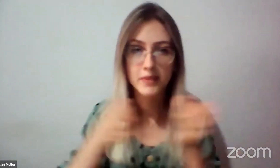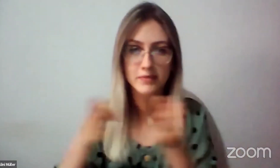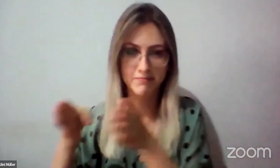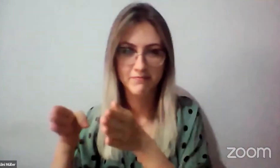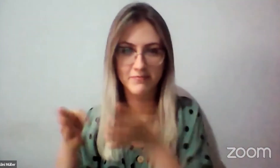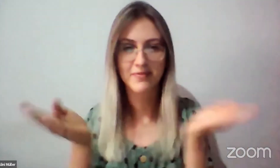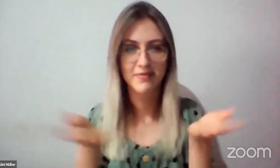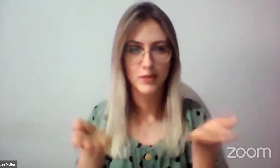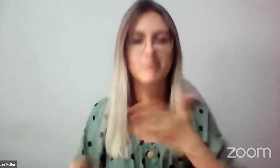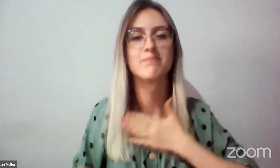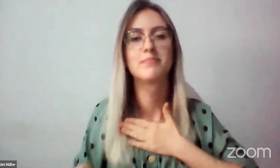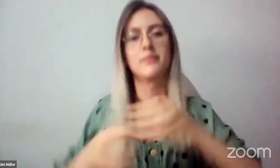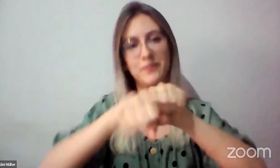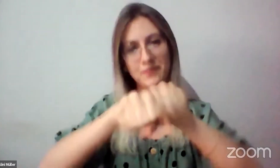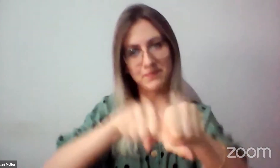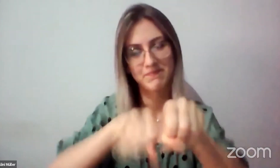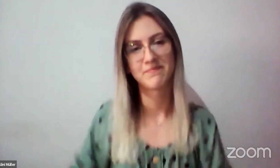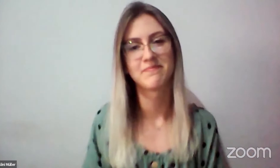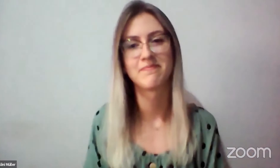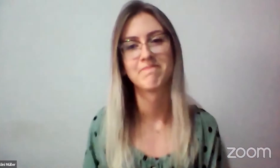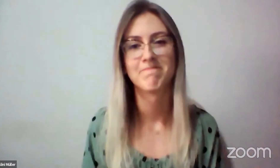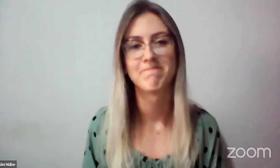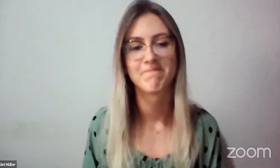3 meses se passaram e agora é a minha formatura.